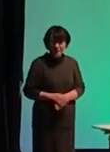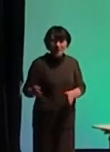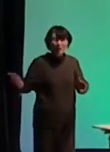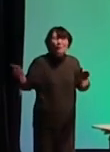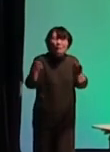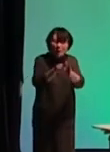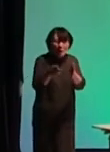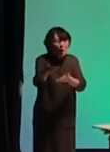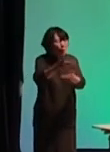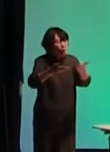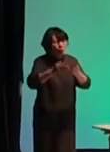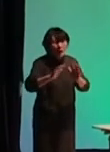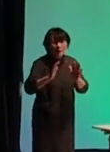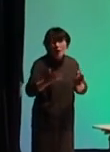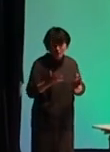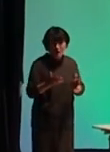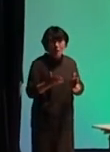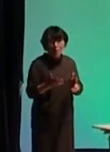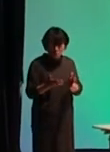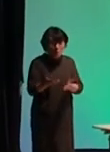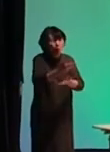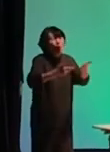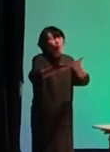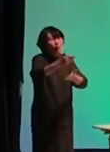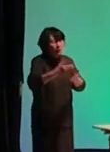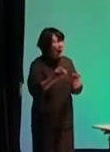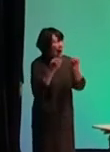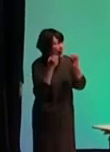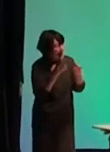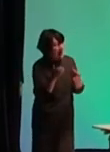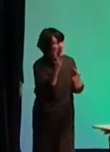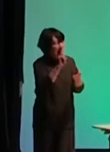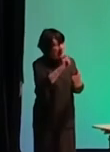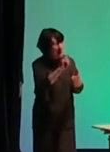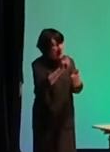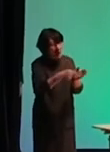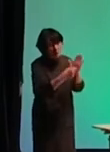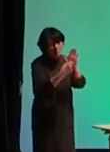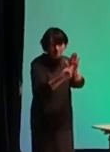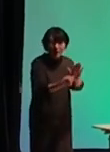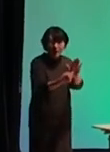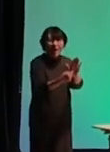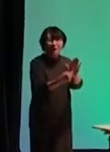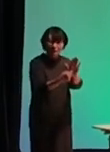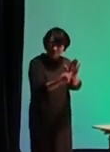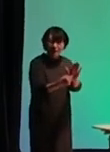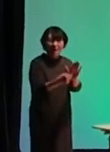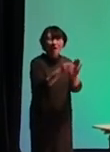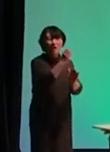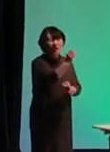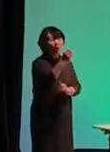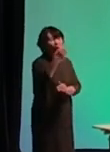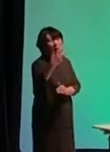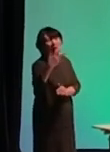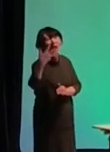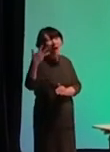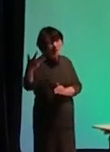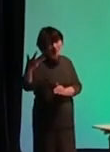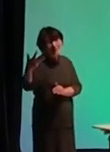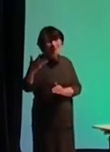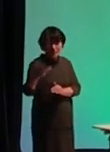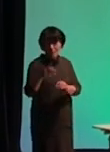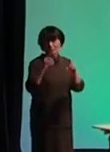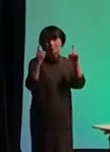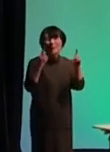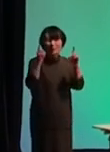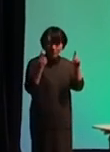交流してこなかった人が交流することで新しい何かを生み出そうという取り組みの一つとしてこの078というのは企画させていただいています